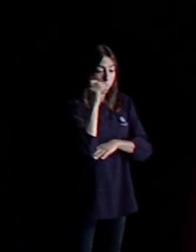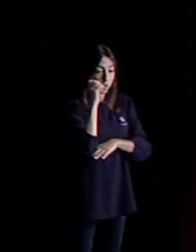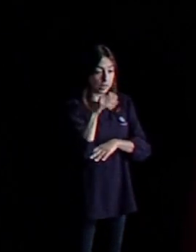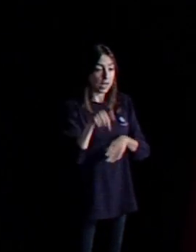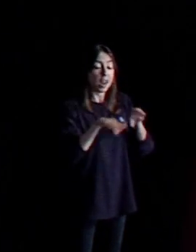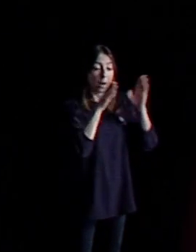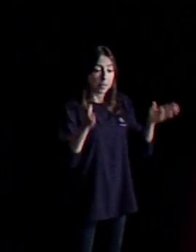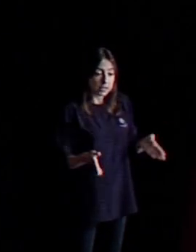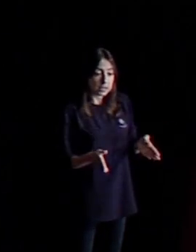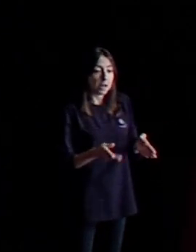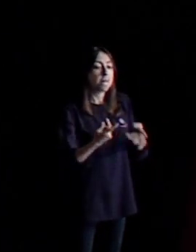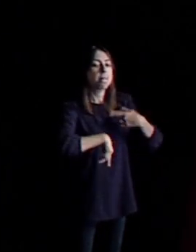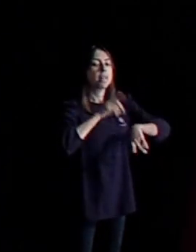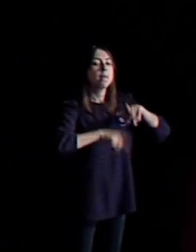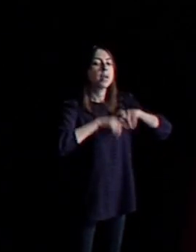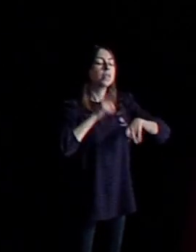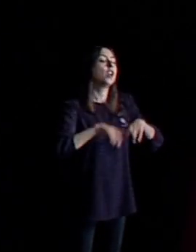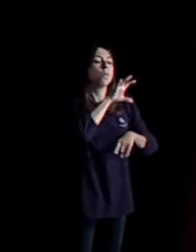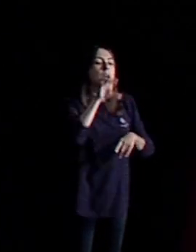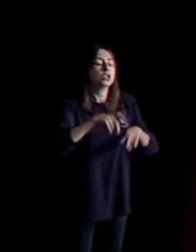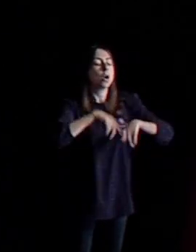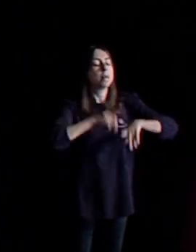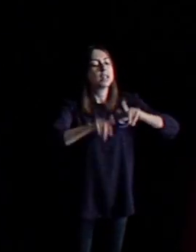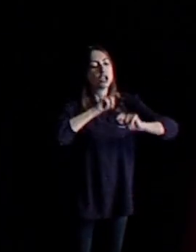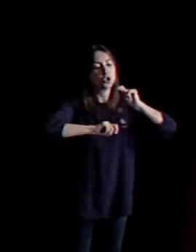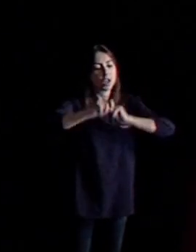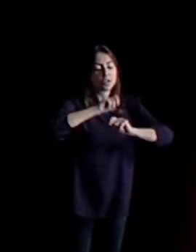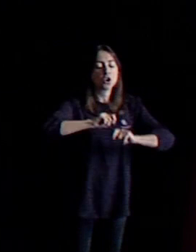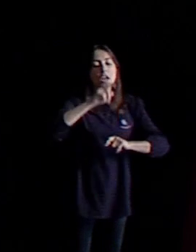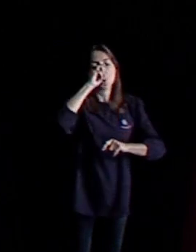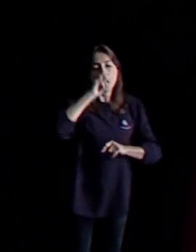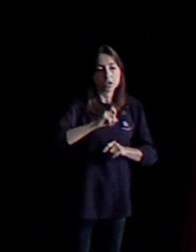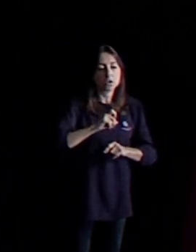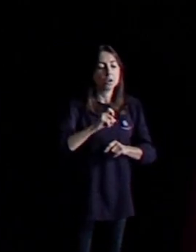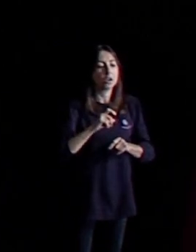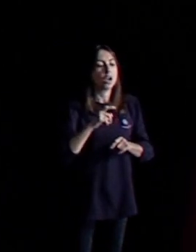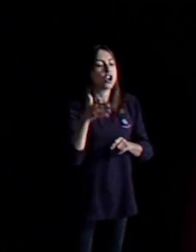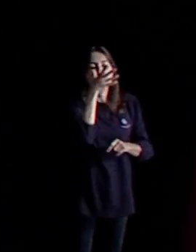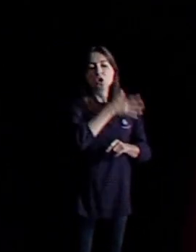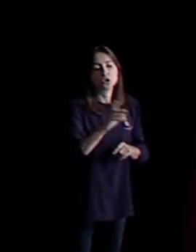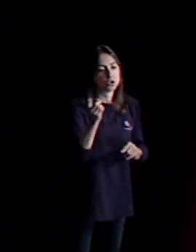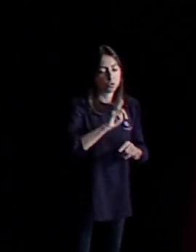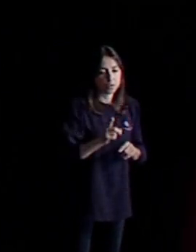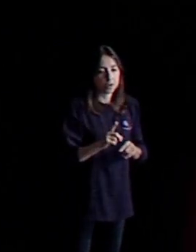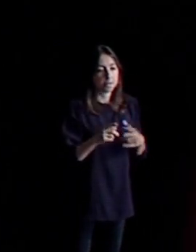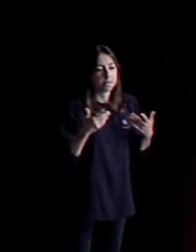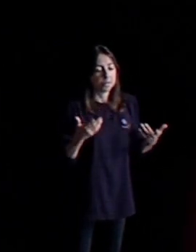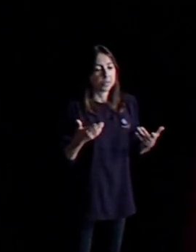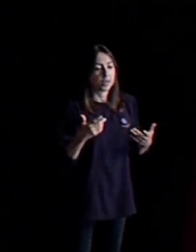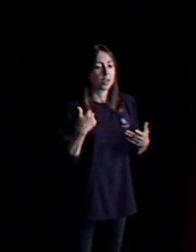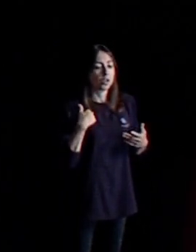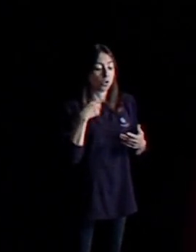mesa, que depende mucho de los países, de las asociaciones, de los años, no se denuncia. Está claro, no se denuncia. Yo